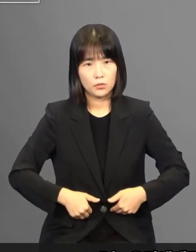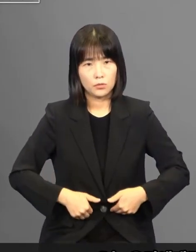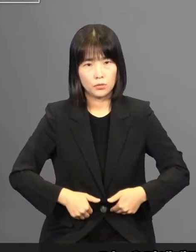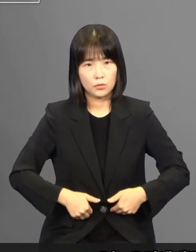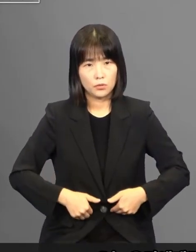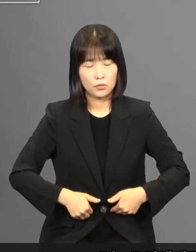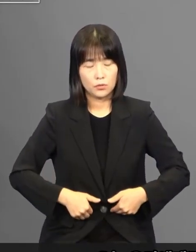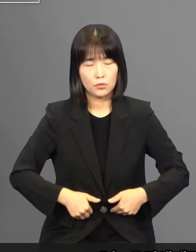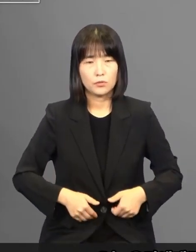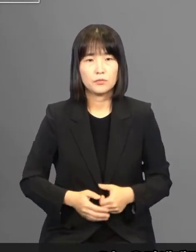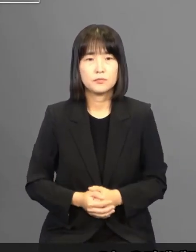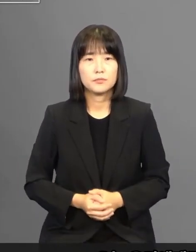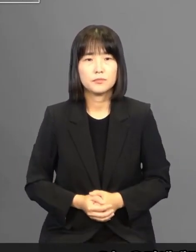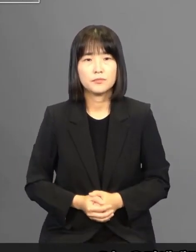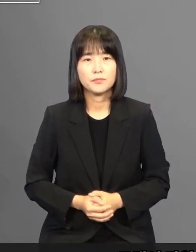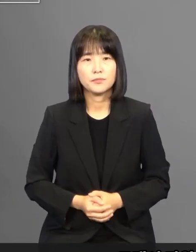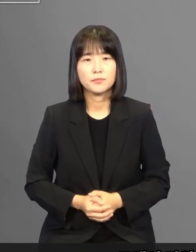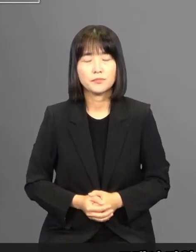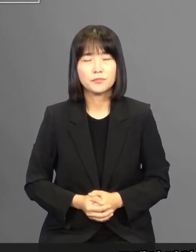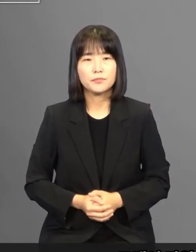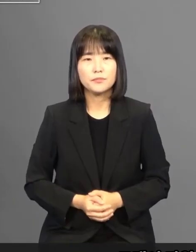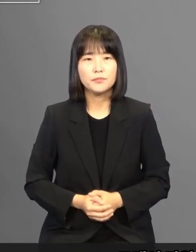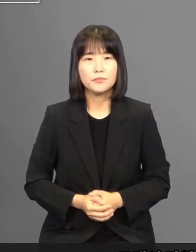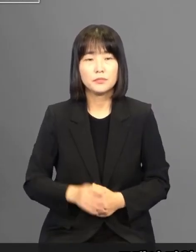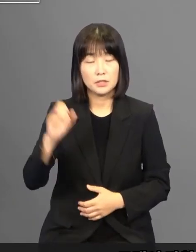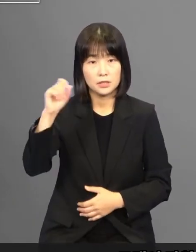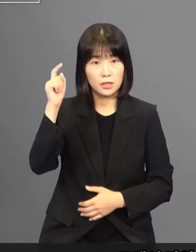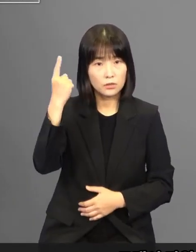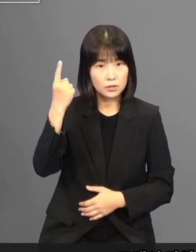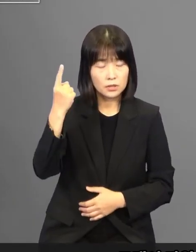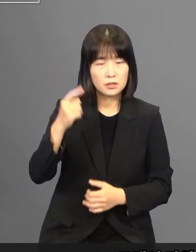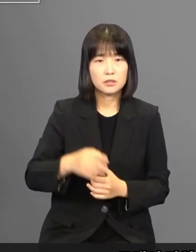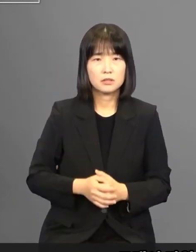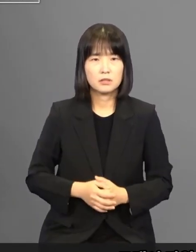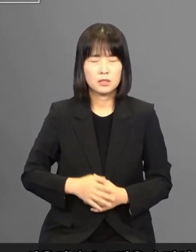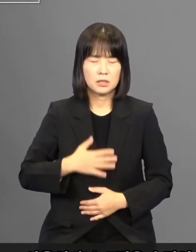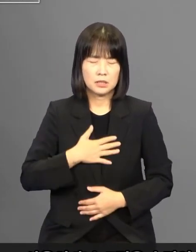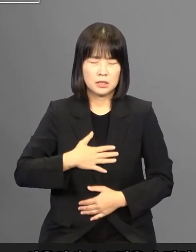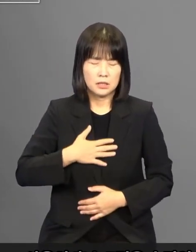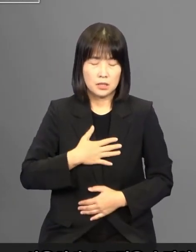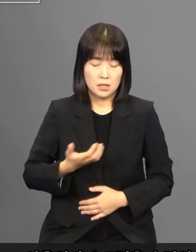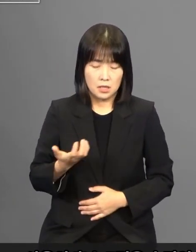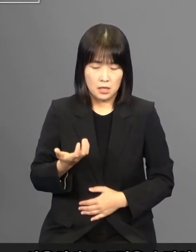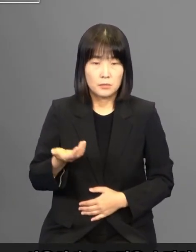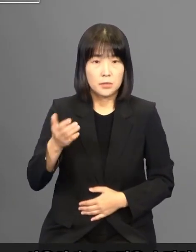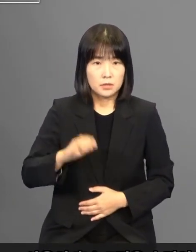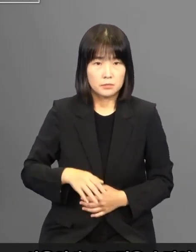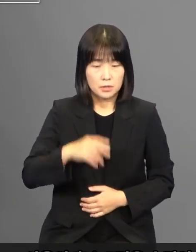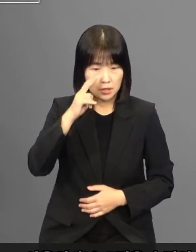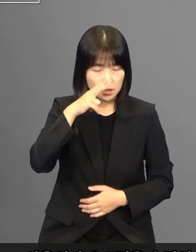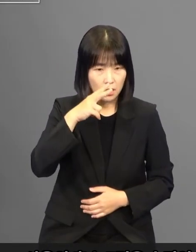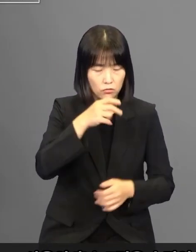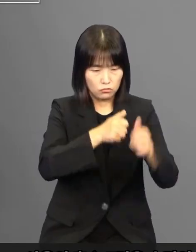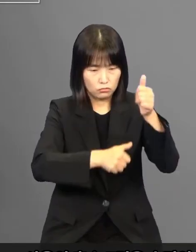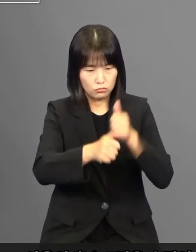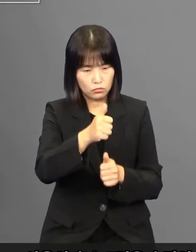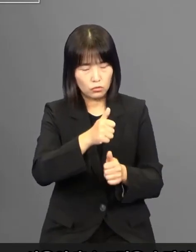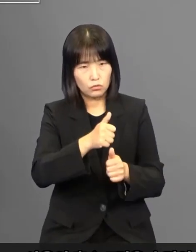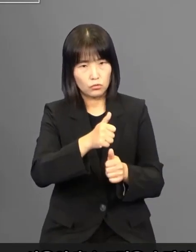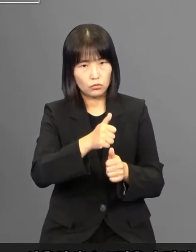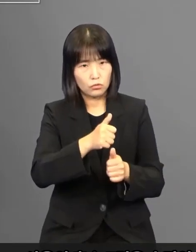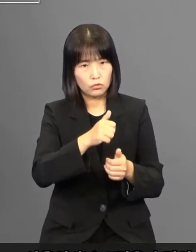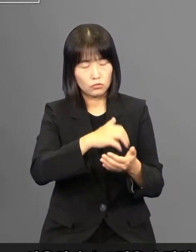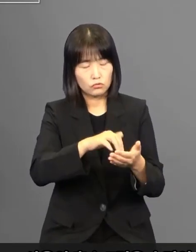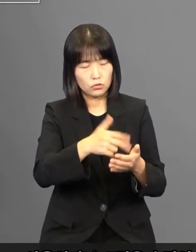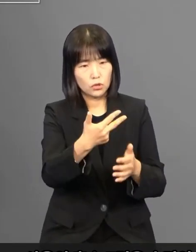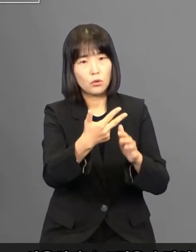우리에게도 말씀하고 계신 것입니다. 그래서 다윗은 참 가슴이 아프지만 사울의 후손 7명을